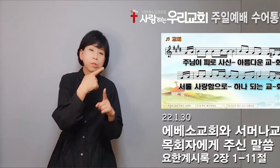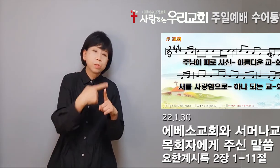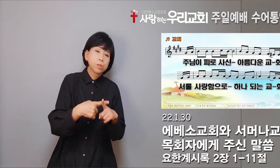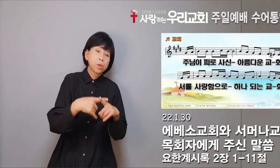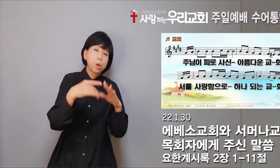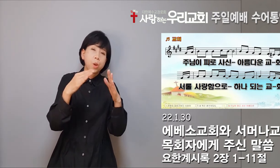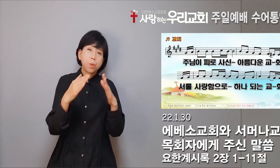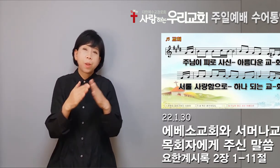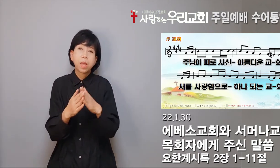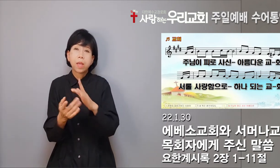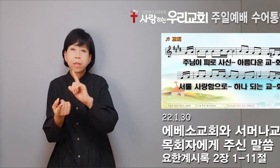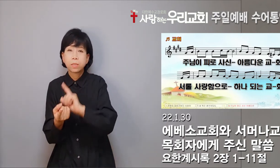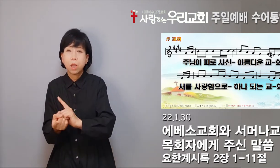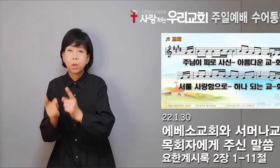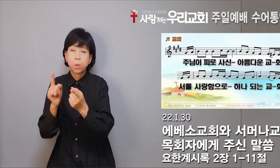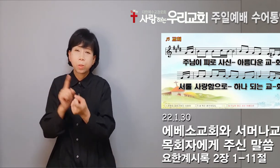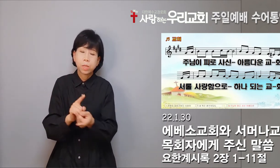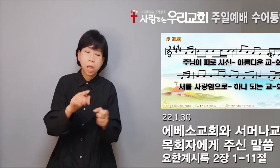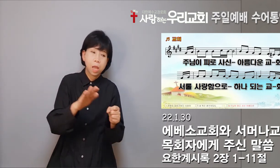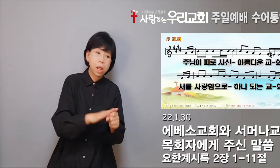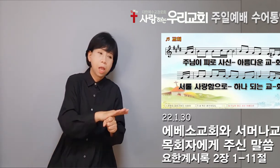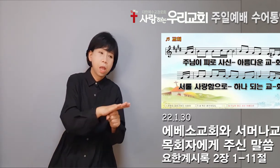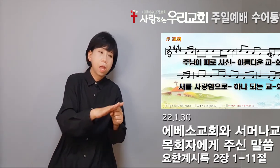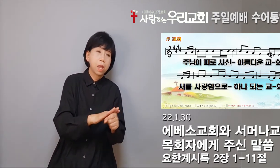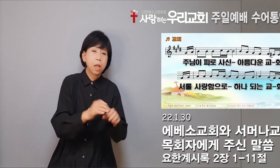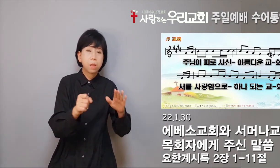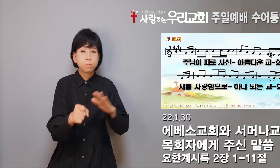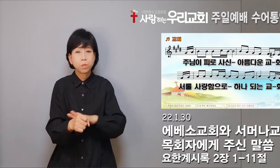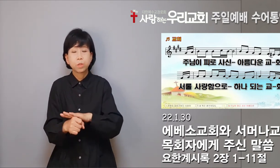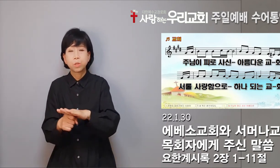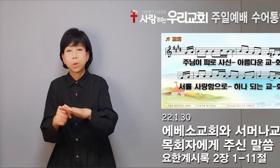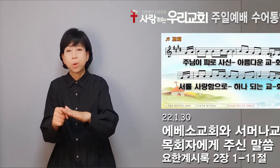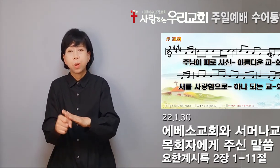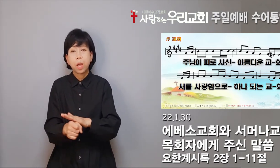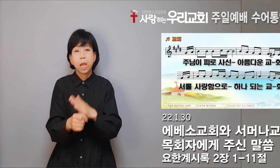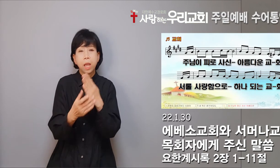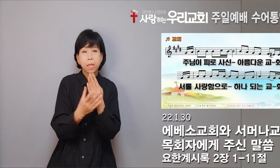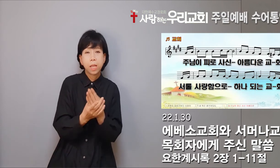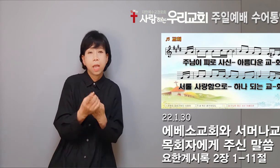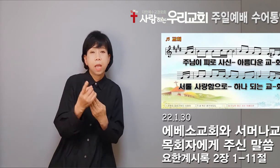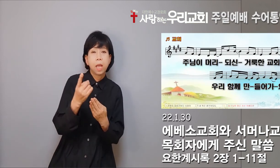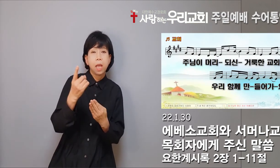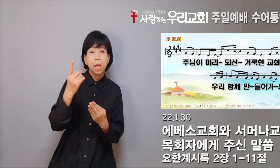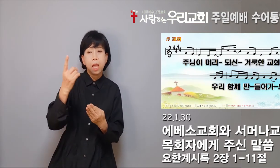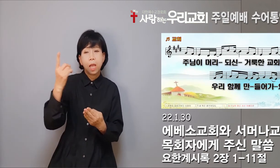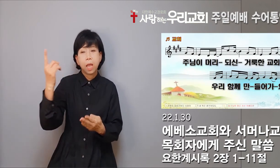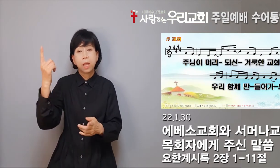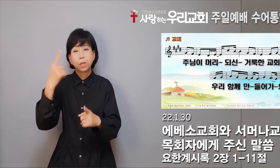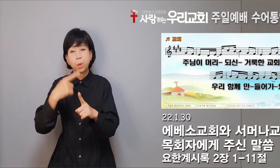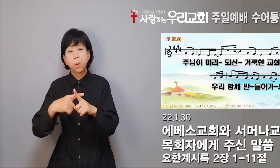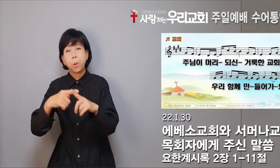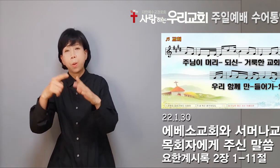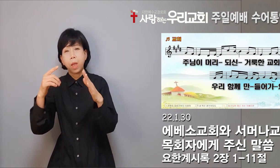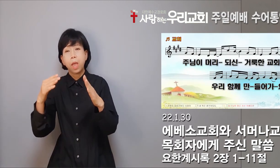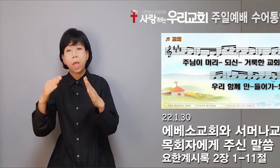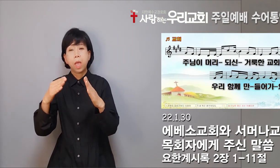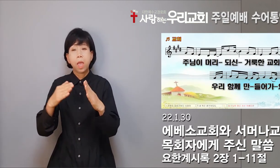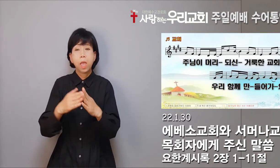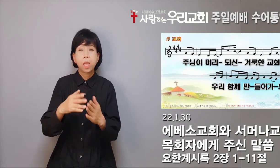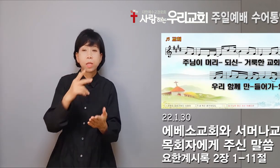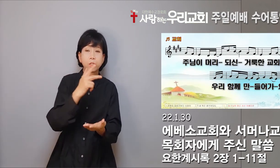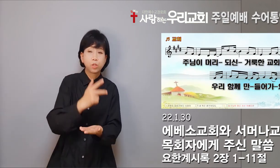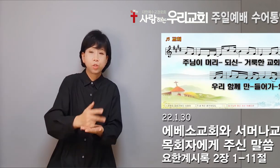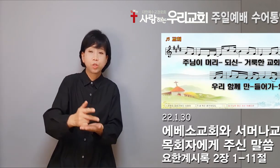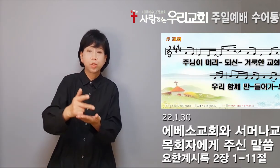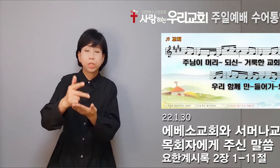교회 서로 사랑함으로 하나 되는 교회